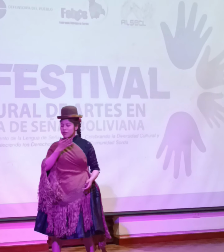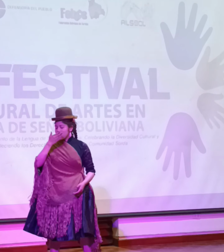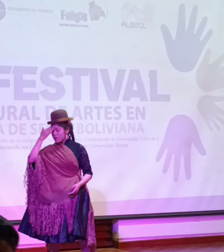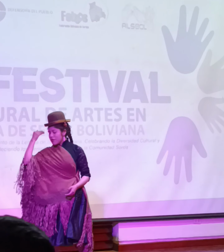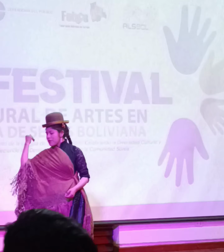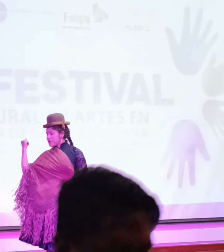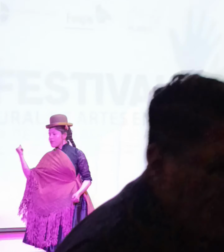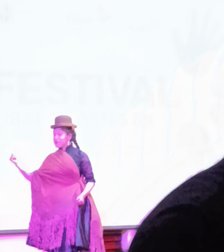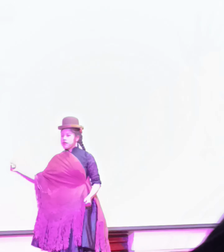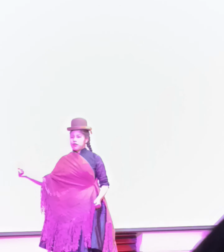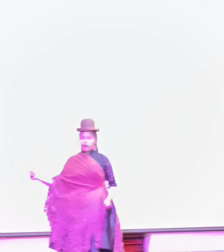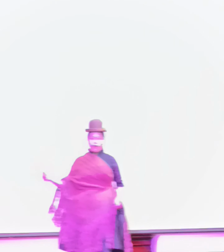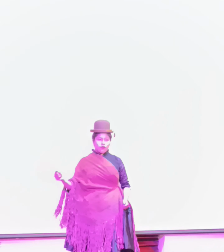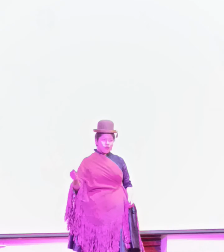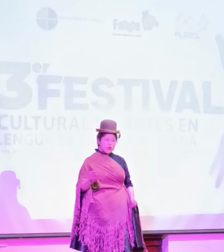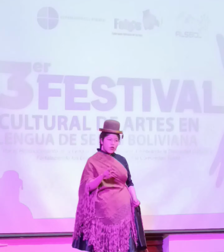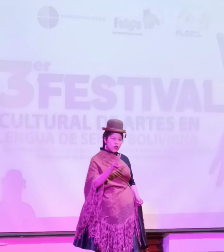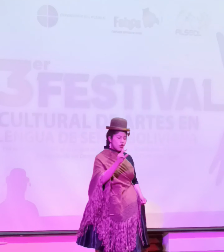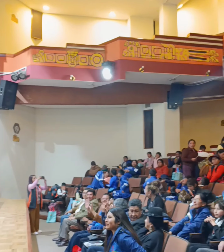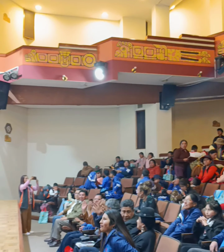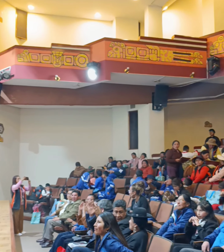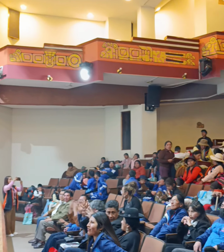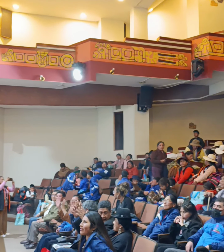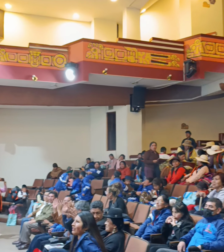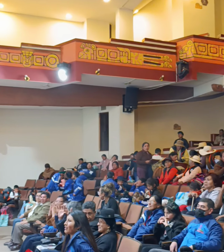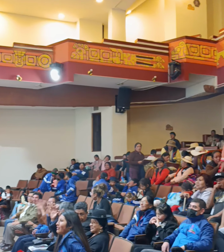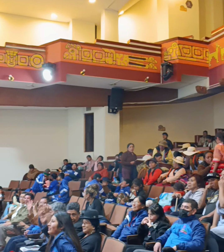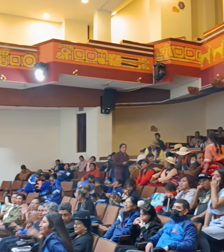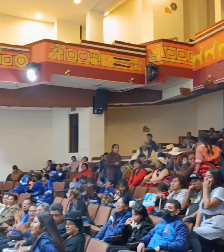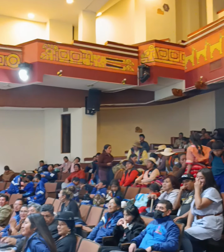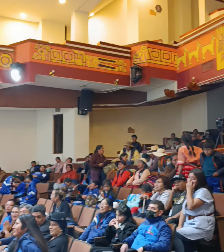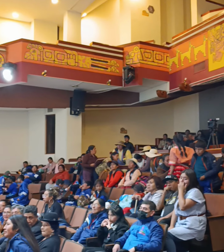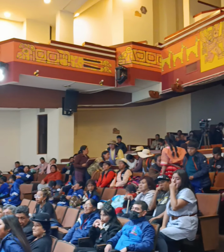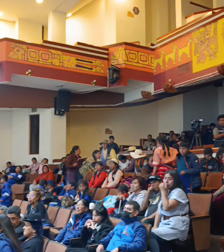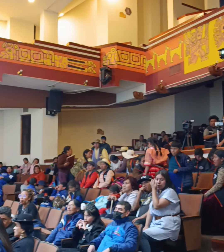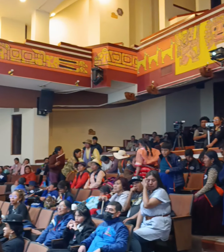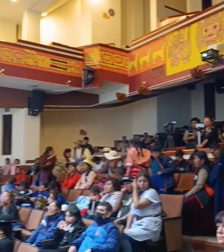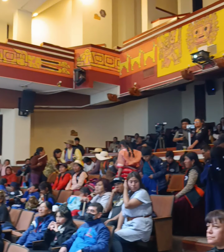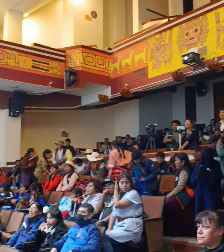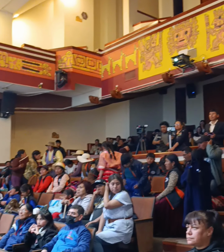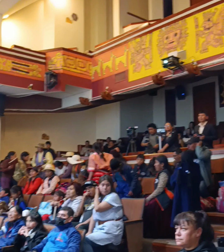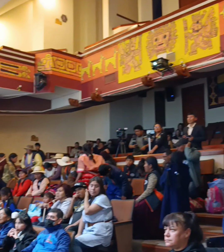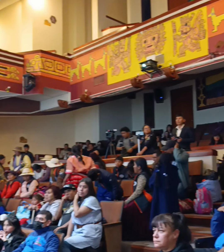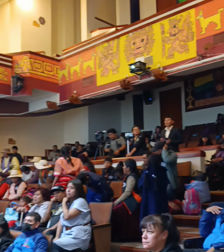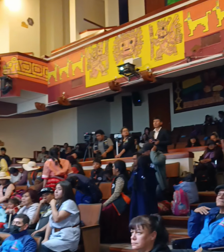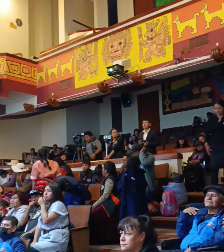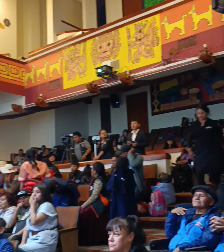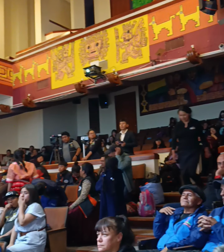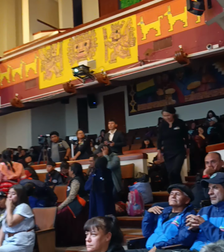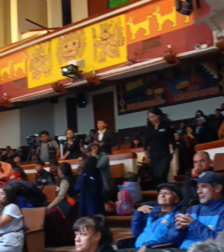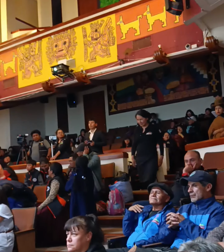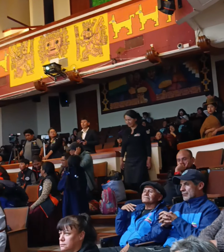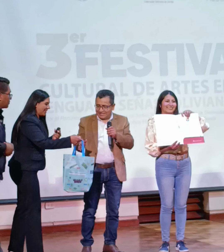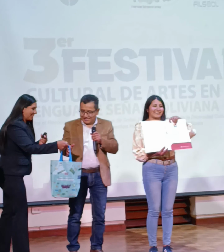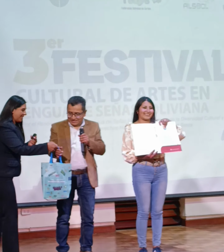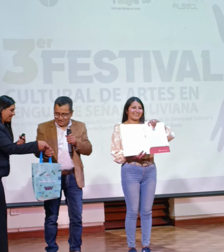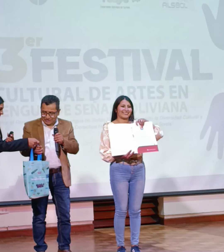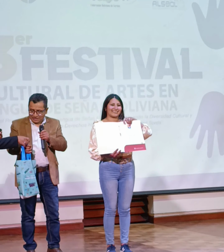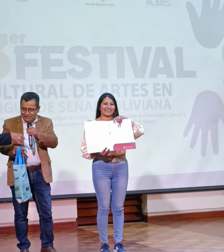reivindicar sus derechos en torno a nosotros los oyentes, porque las barreras las provocamos nosotros al no poder comunicarnos con ellos